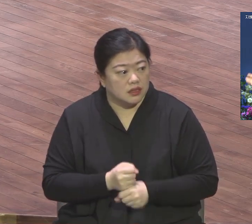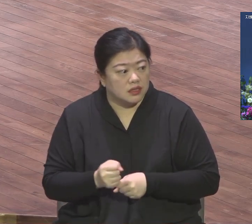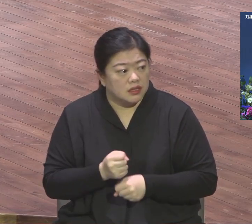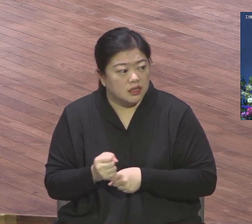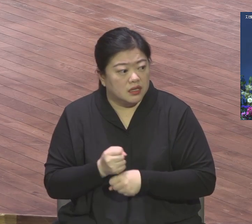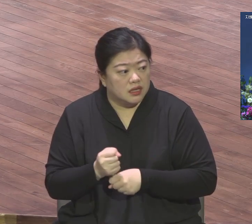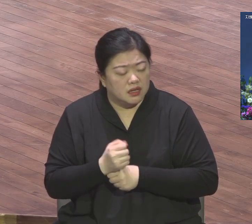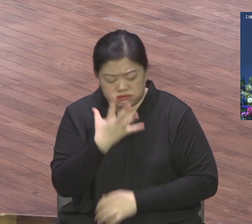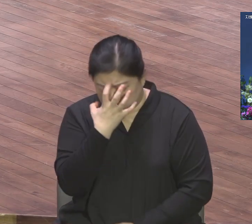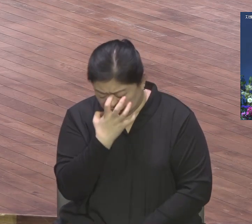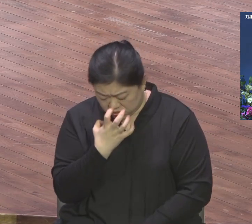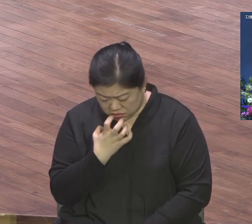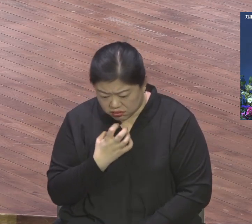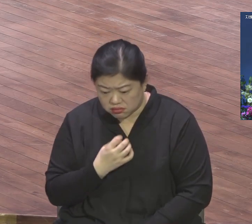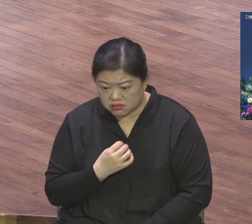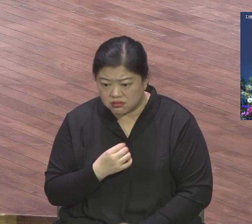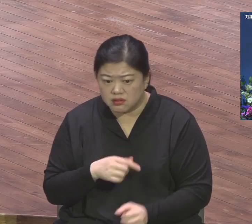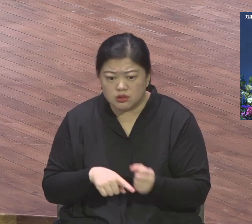그래 살아.